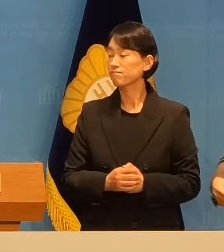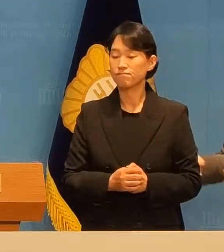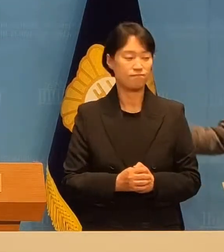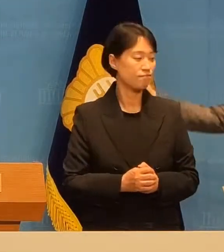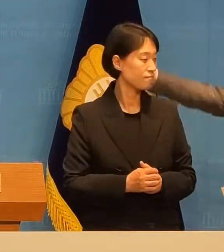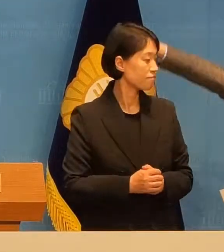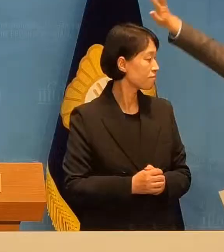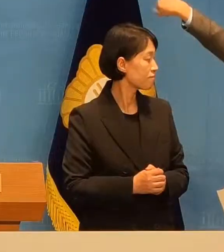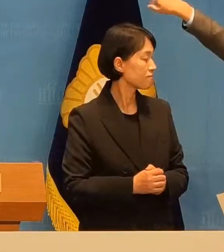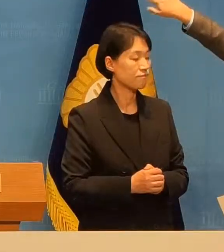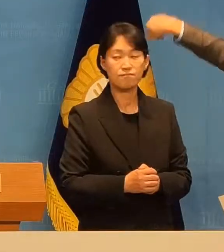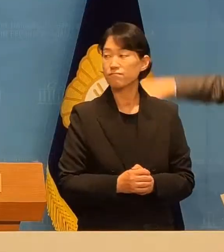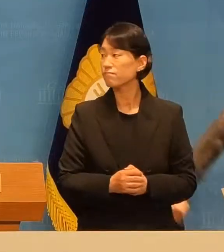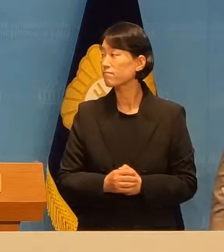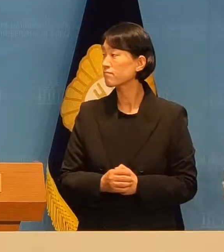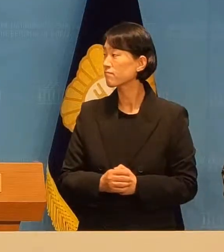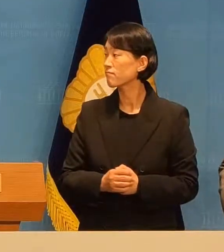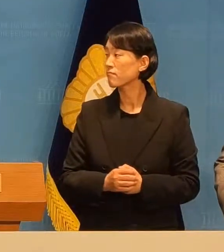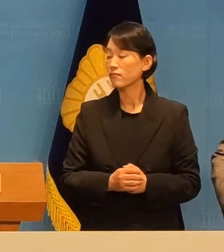저쪽 끝에 있죠.